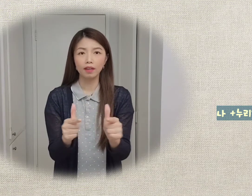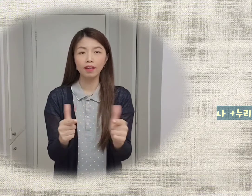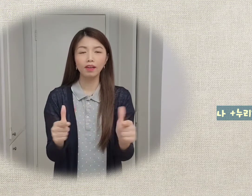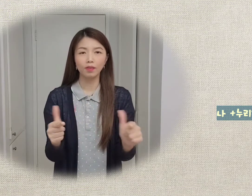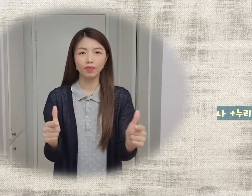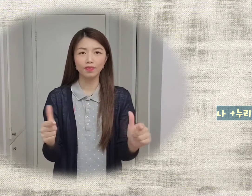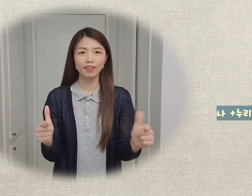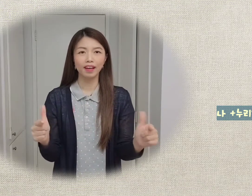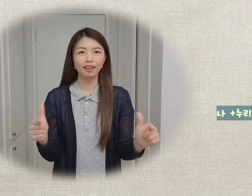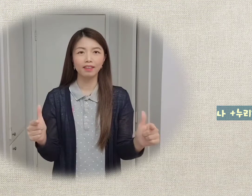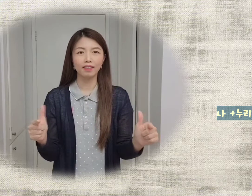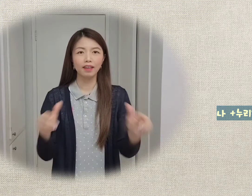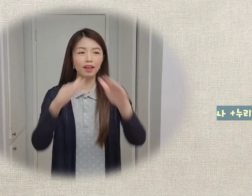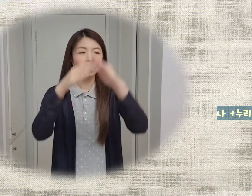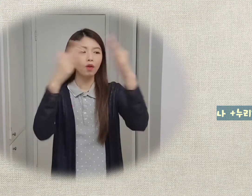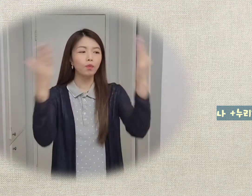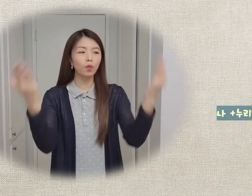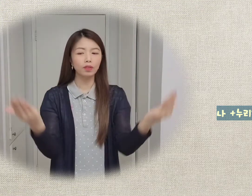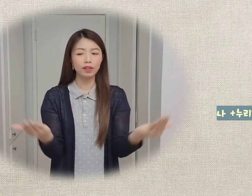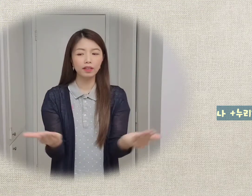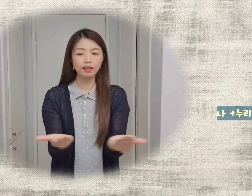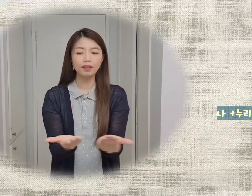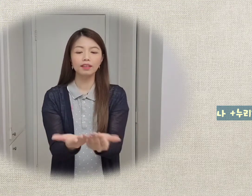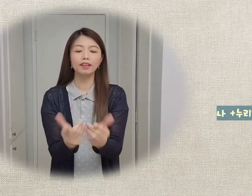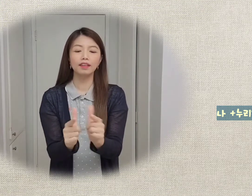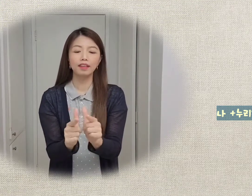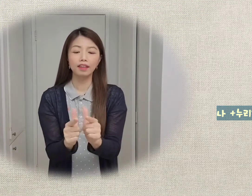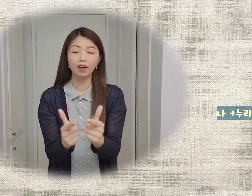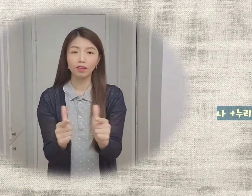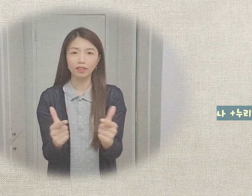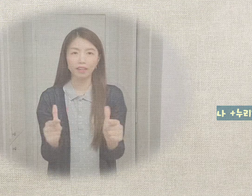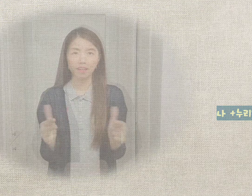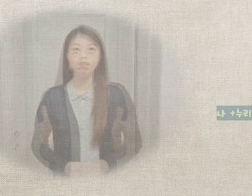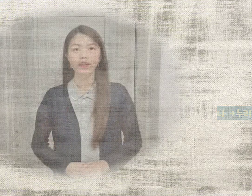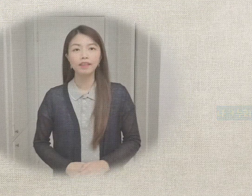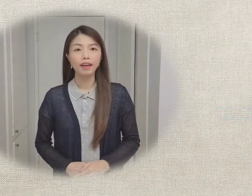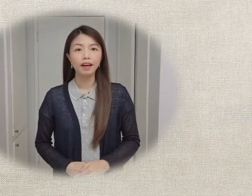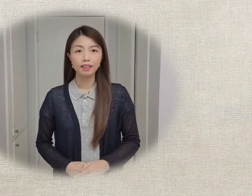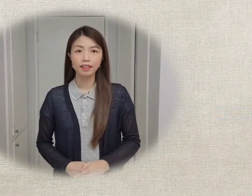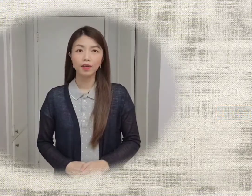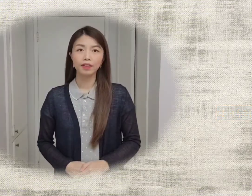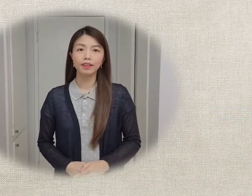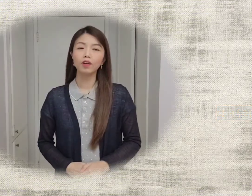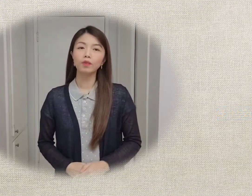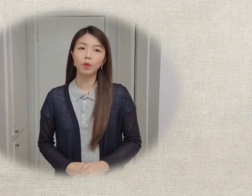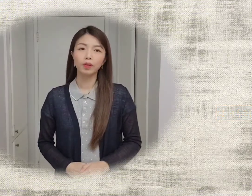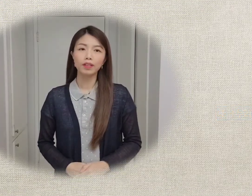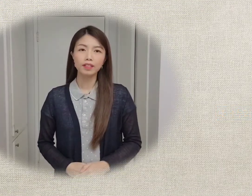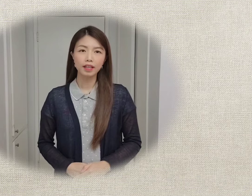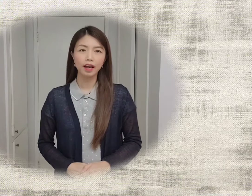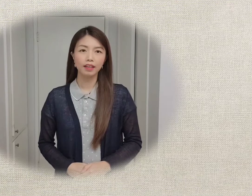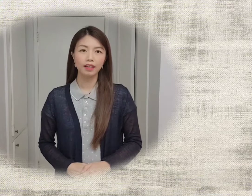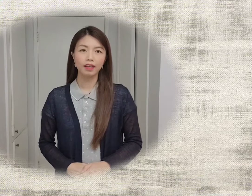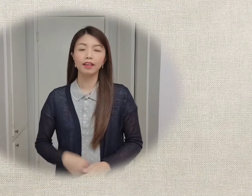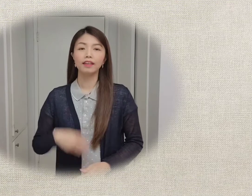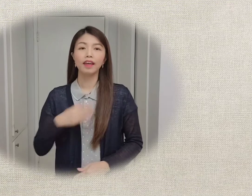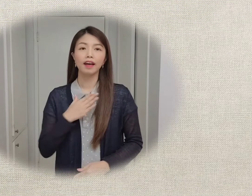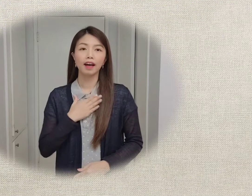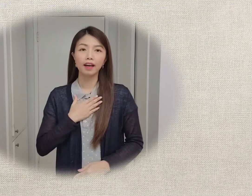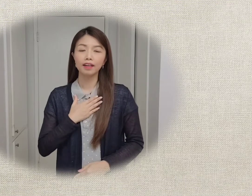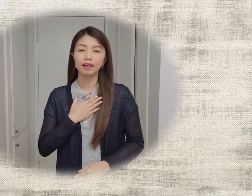하거든요. 상관없습니다. 모든 것들. 내가 지나왔던 모든